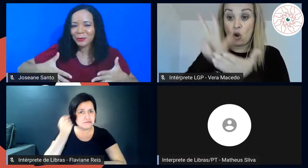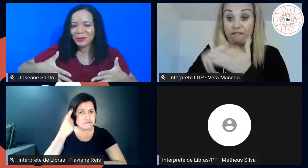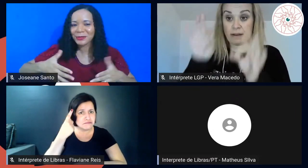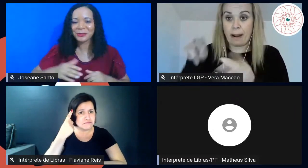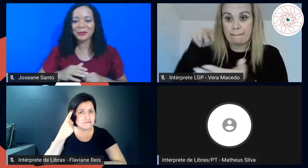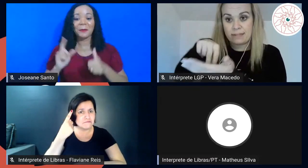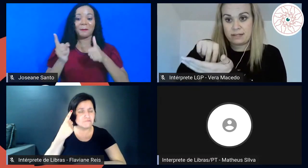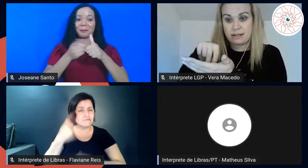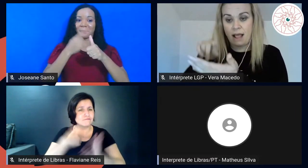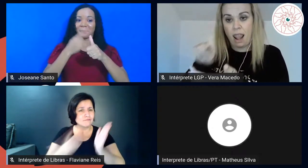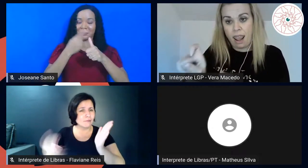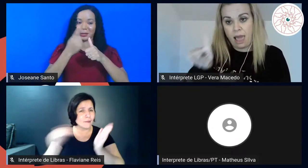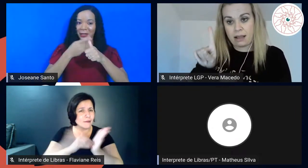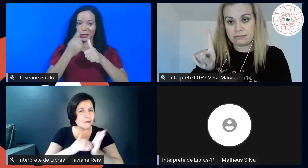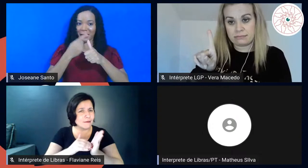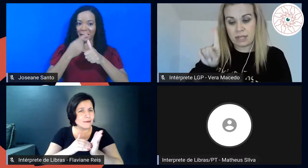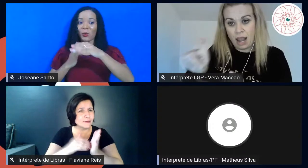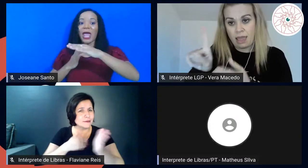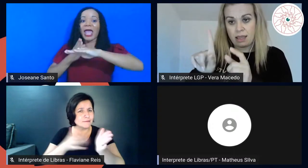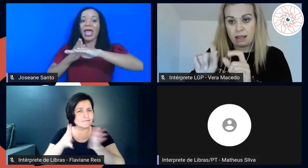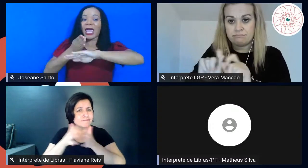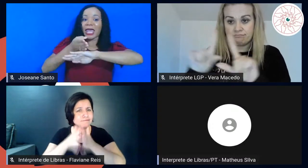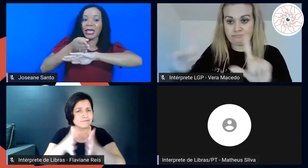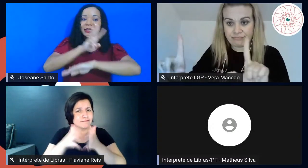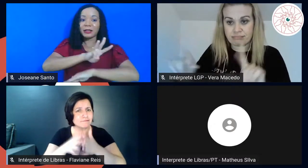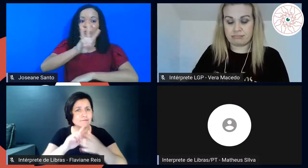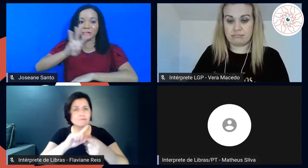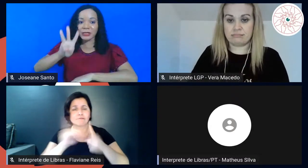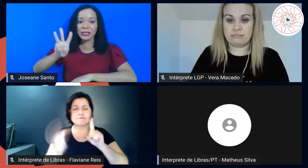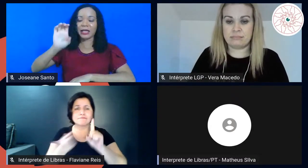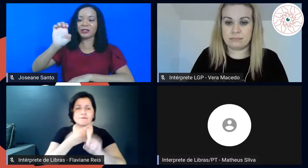Presença novamente. Vou explicar para